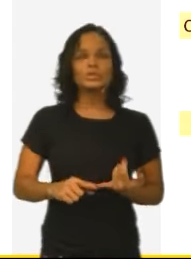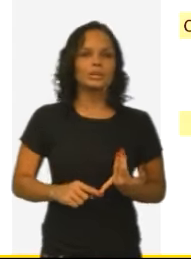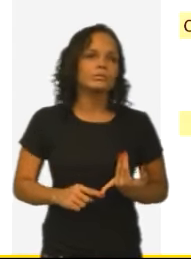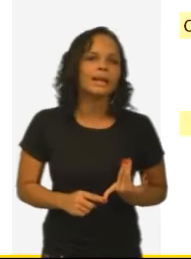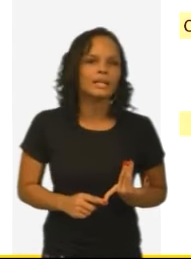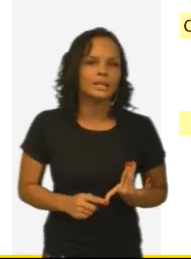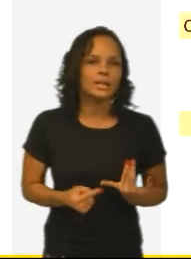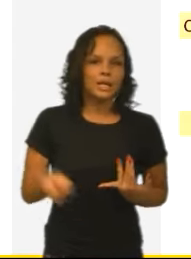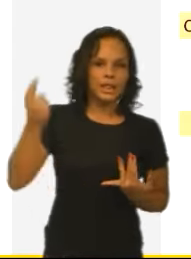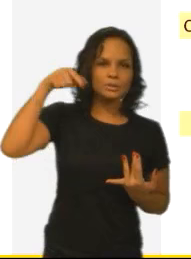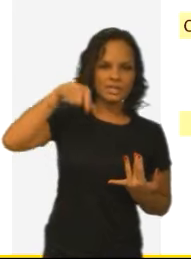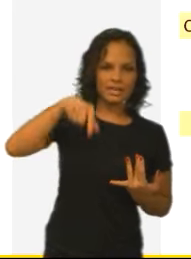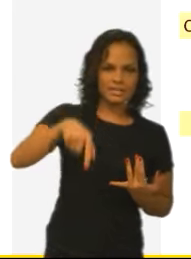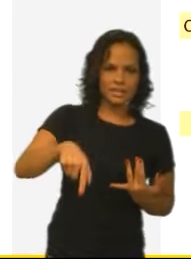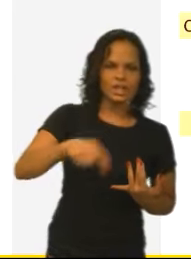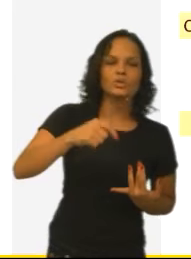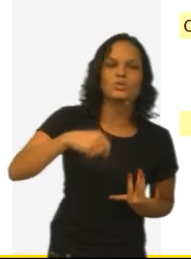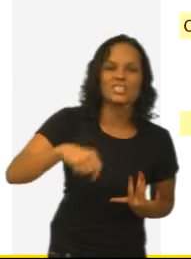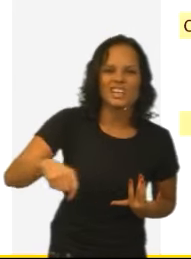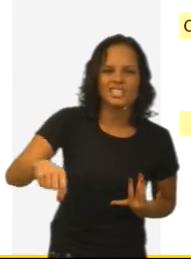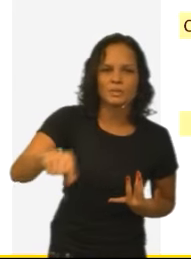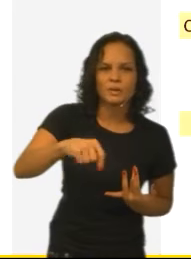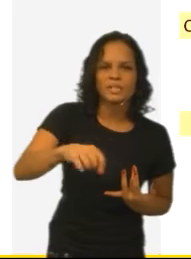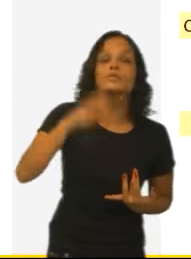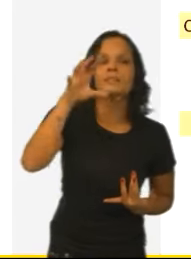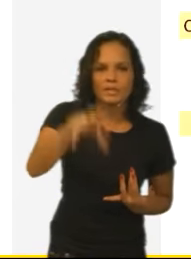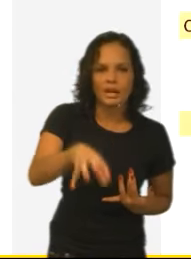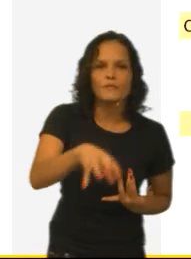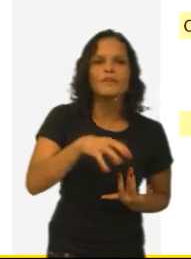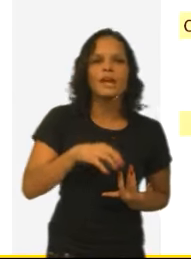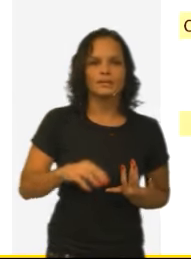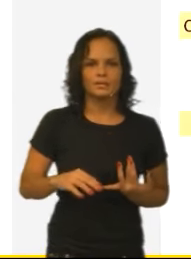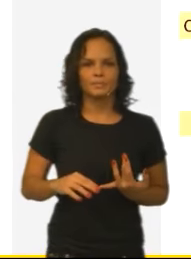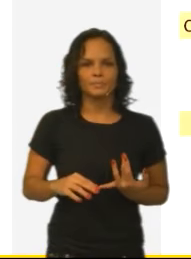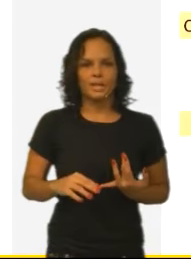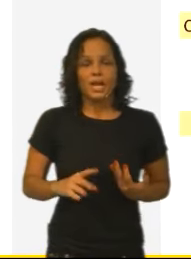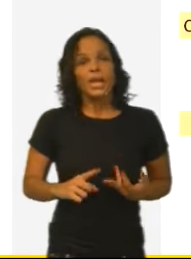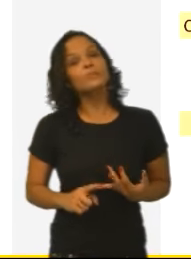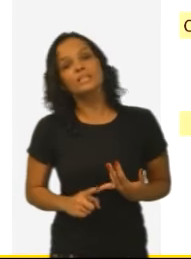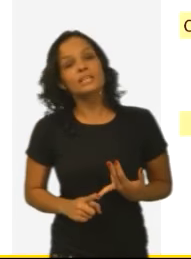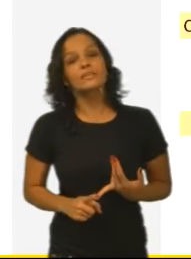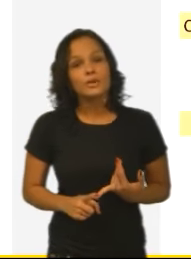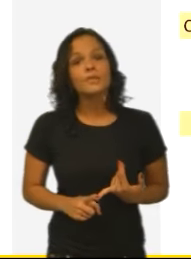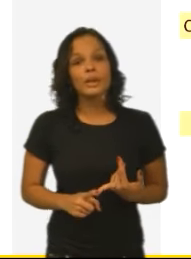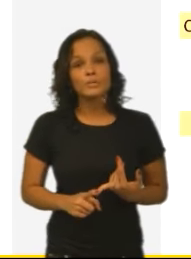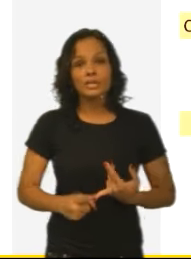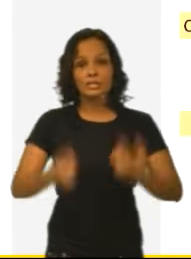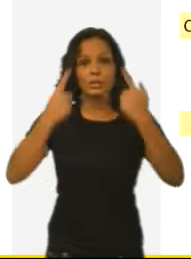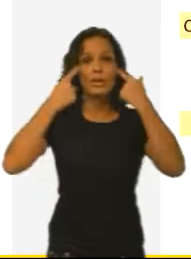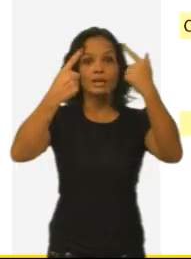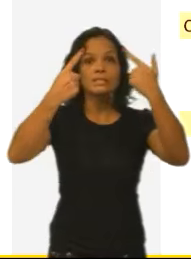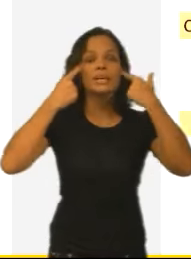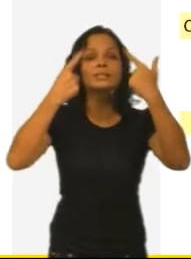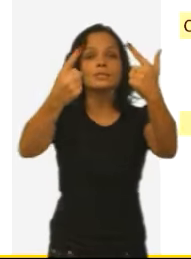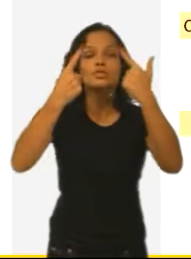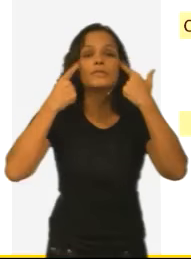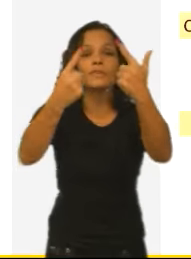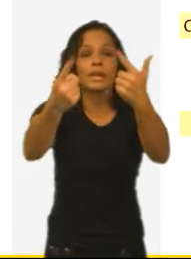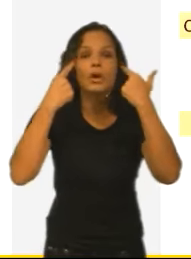sujeito está ali. Não está escrito, não está explícito, mas está na frase. Eu sei que vi é um verbo de ação, eu realizei a ação de ver, ó,